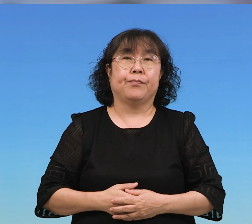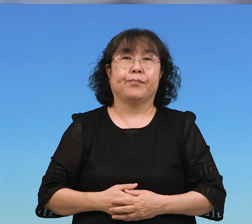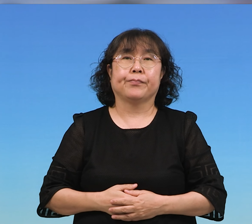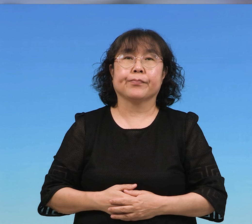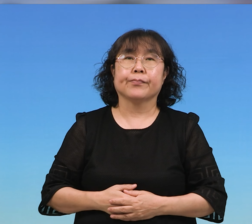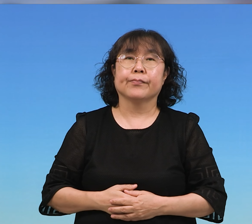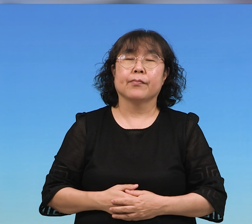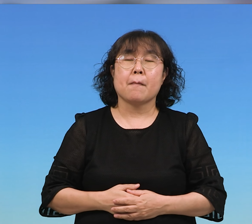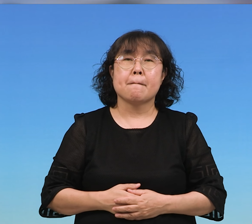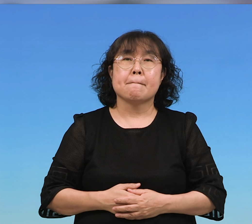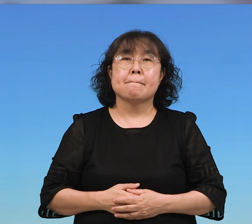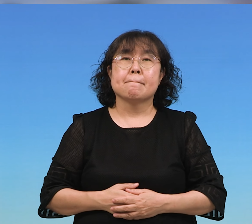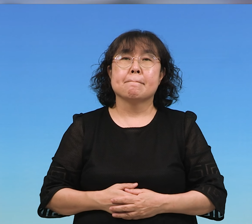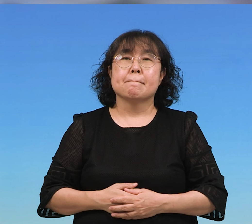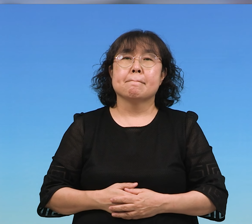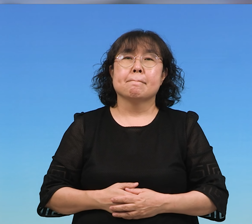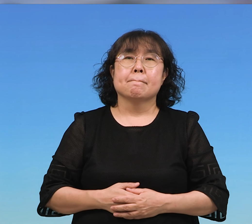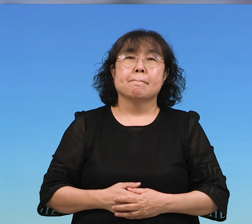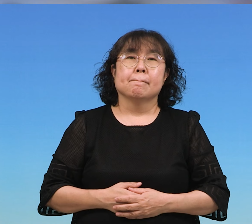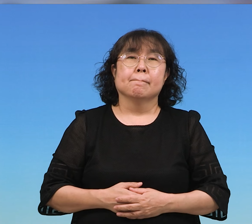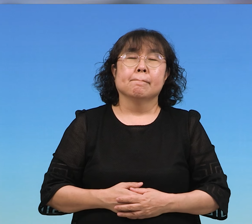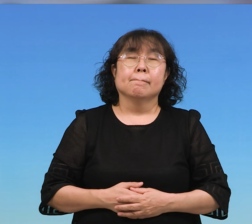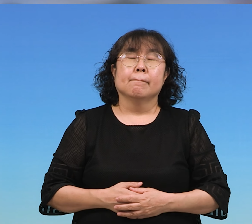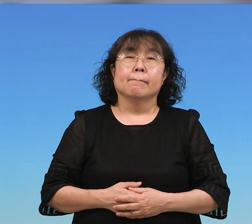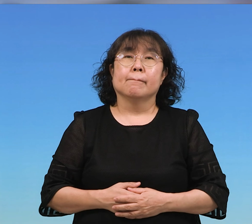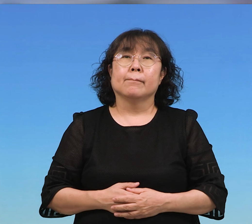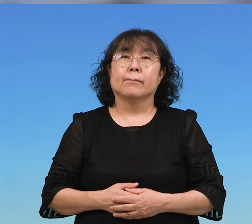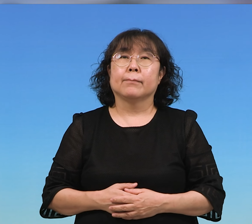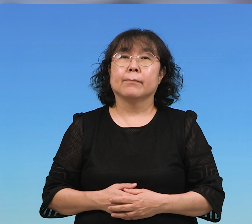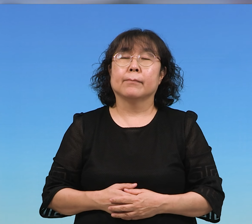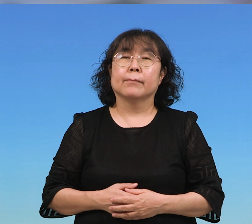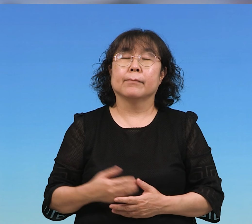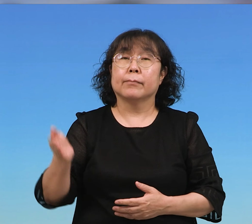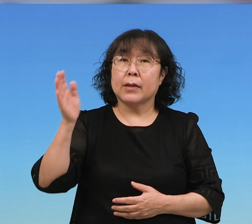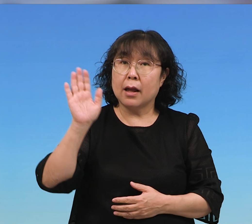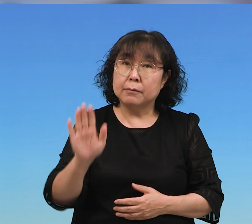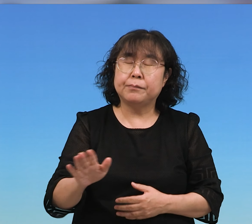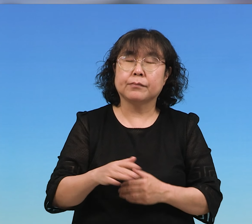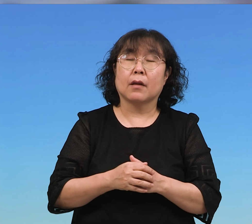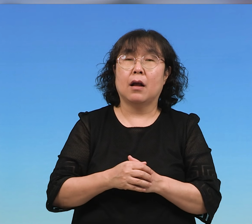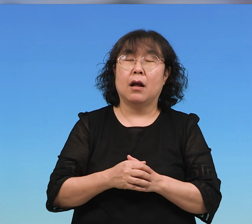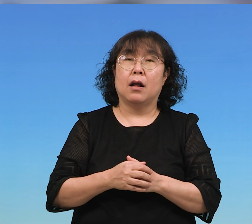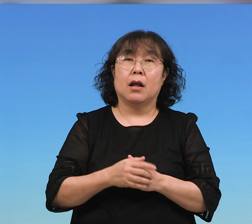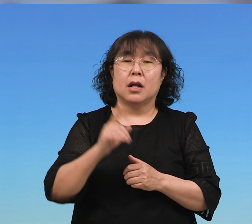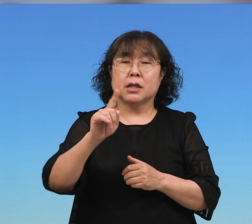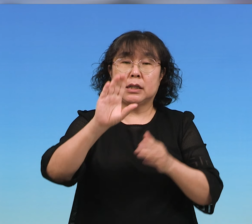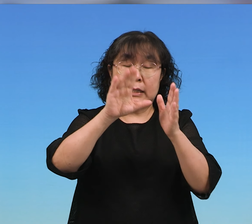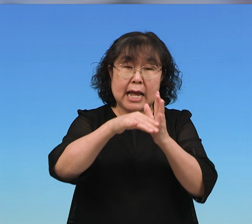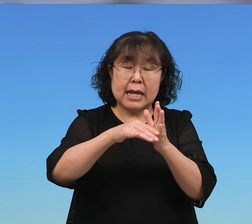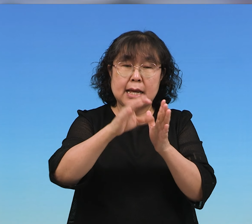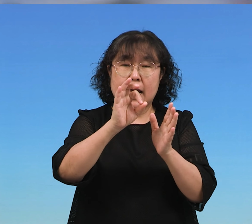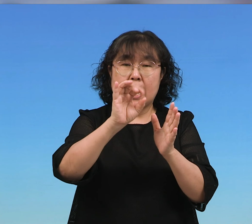보니까 그때도 그냥 뭐 헐값으로 매입했대요. 뭐 그저 주웠다 이런 표현도 쓰더라고요. 그랬는데 그 당시로 그